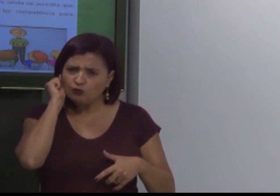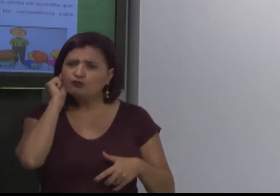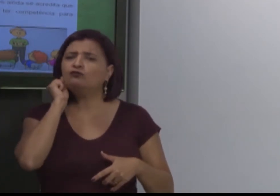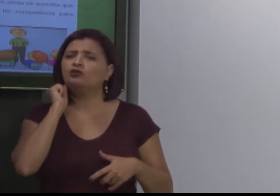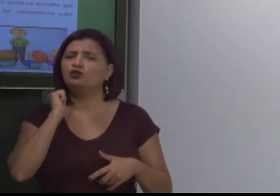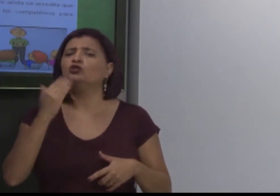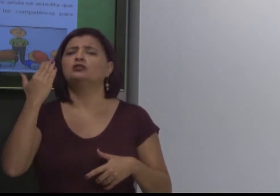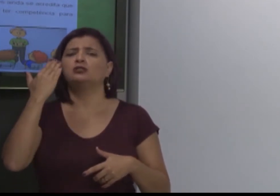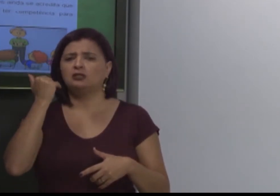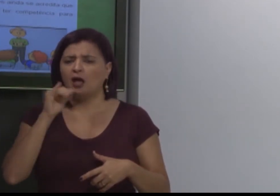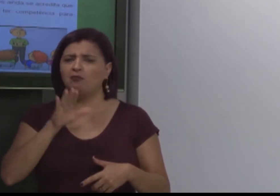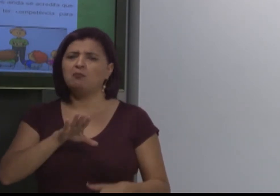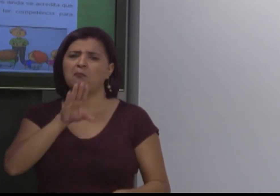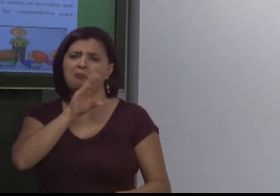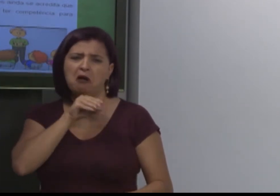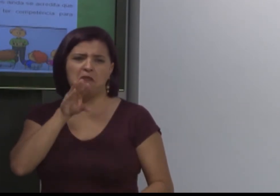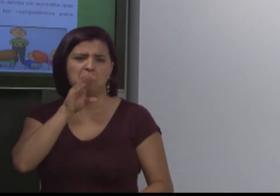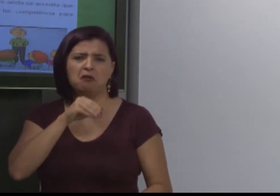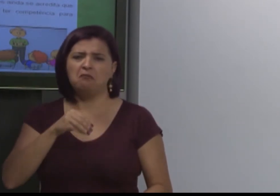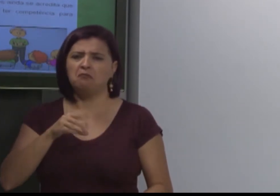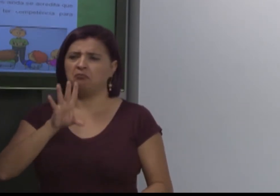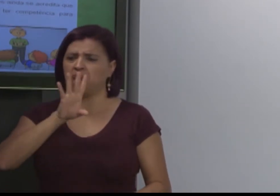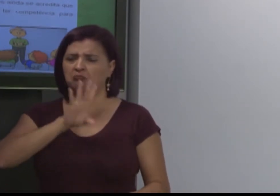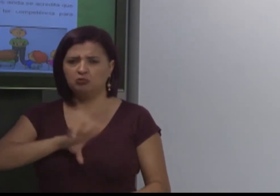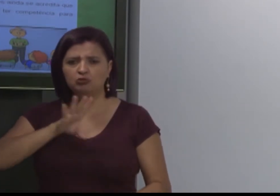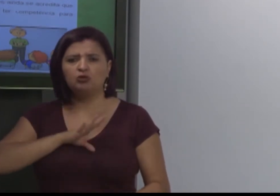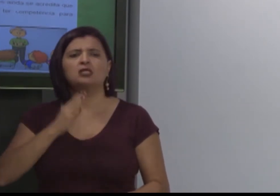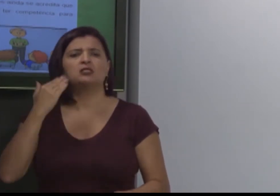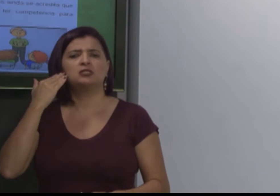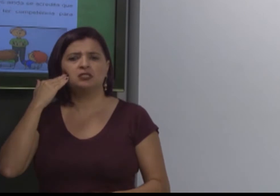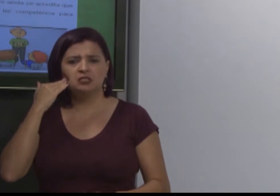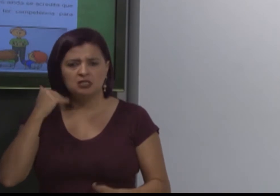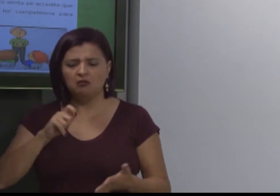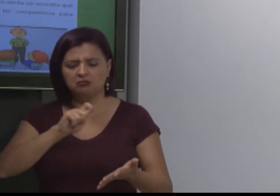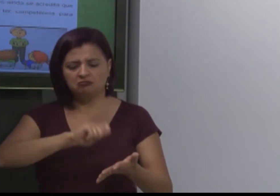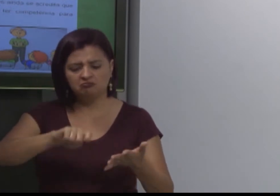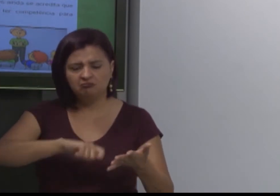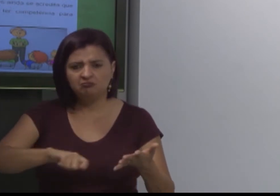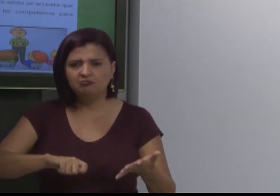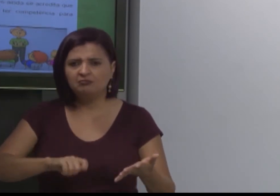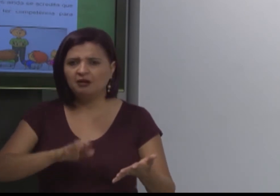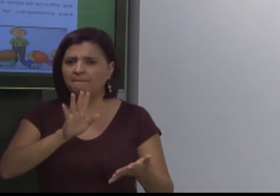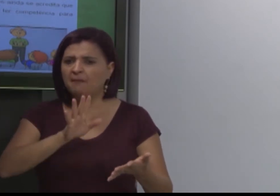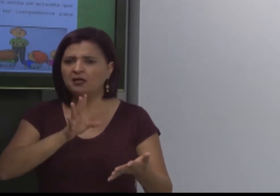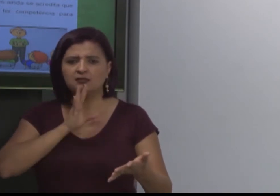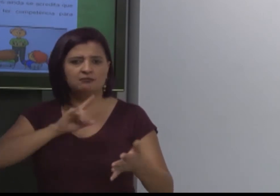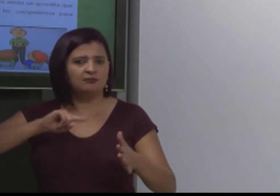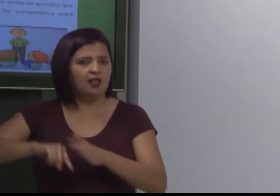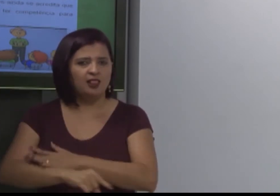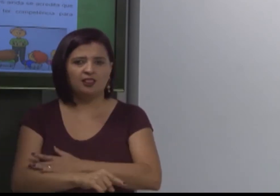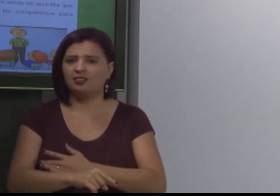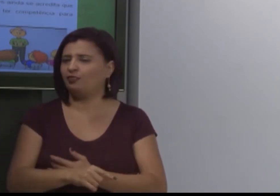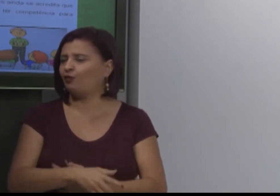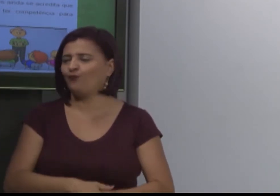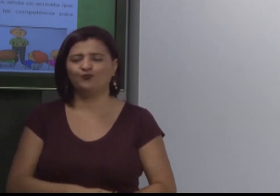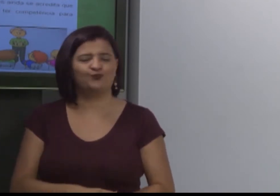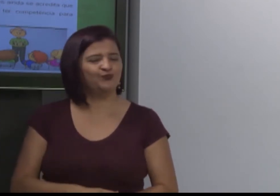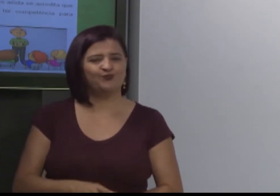Então, a maioria dos ouvintes sabem, falam o português, sabem a escrita dessa língua, mas